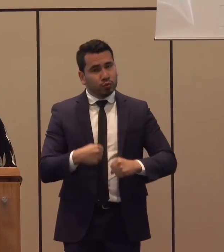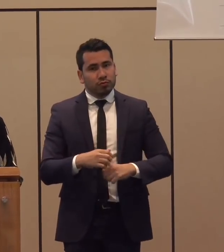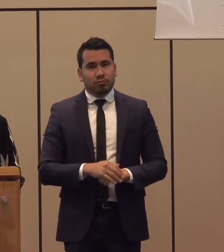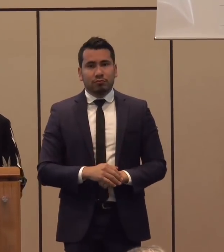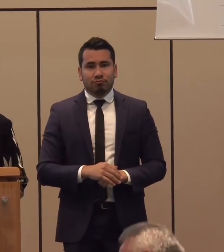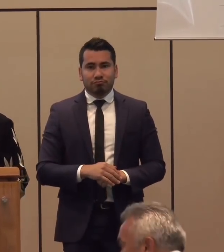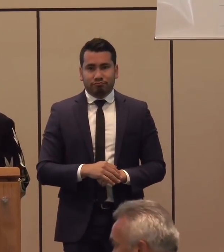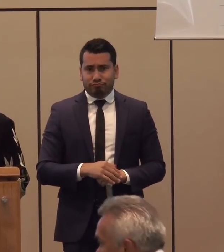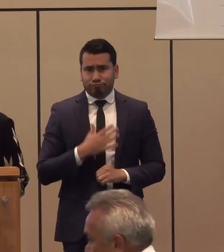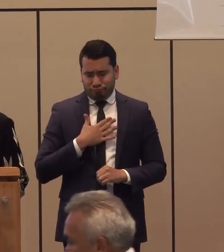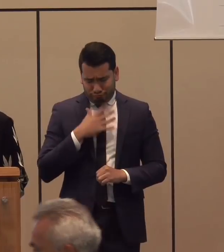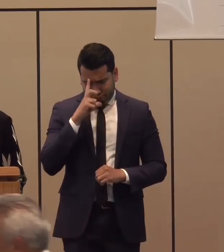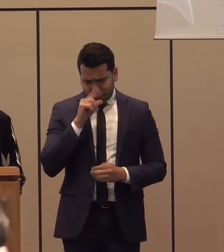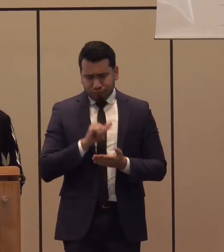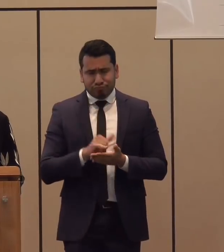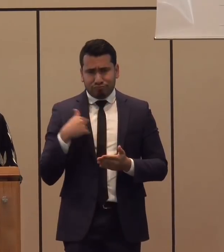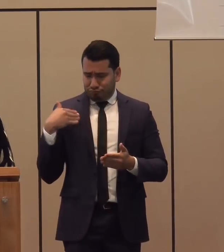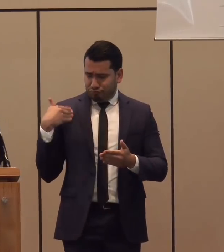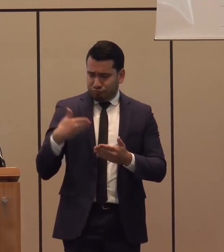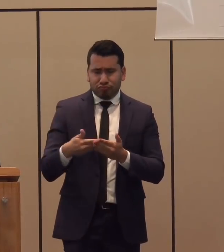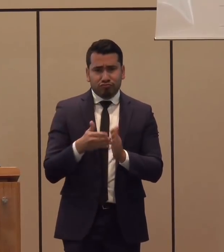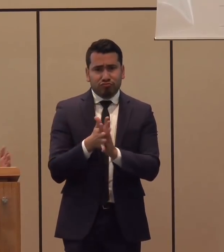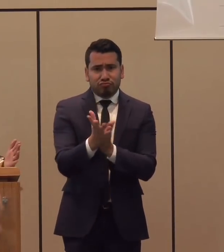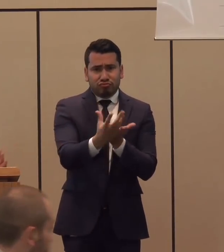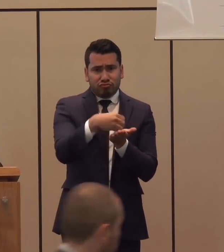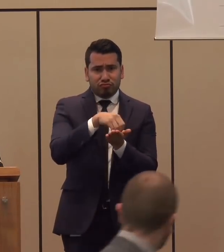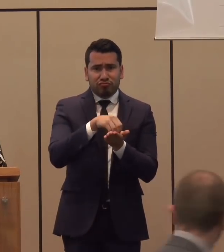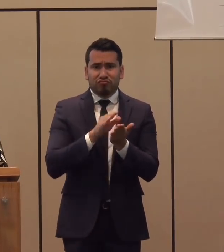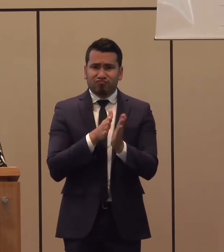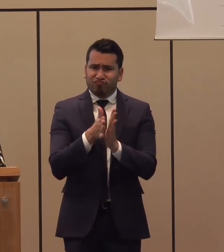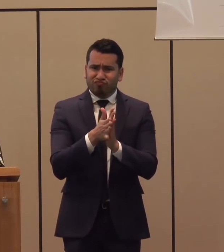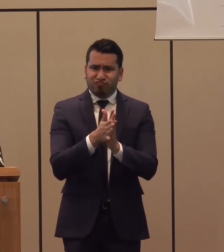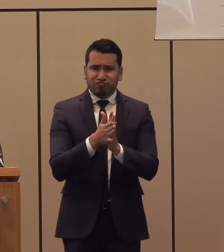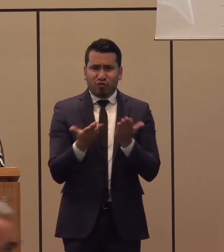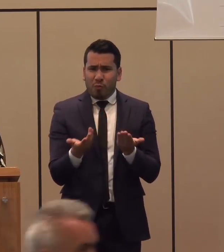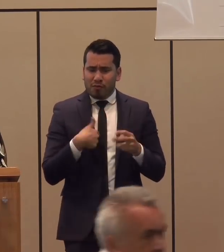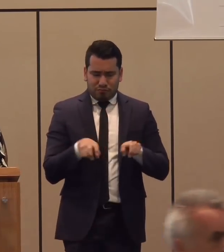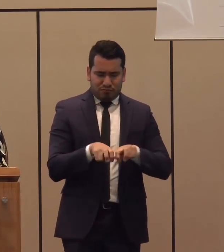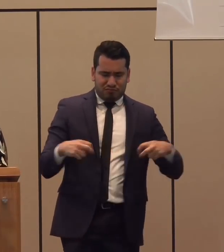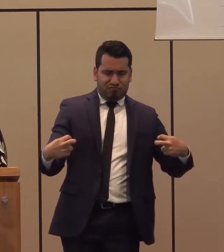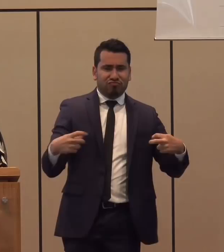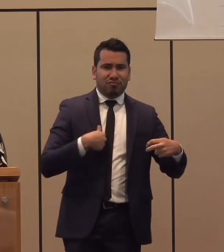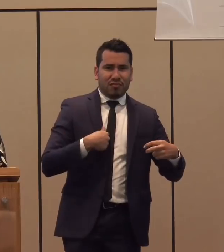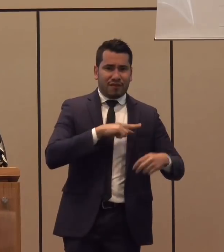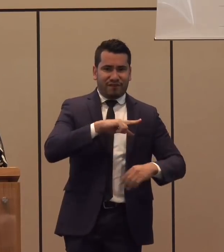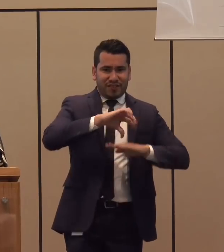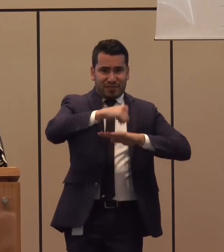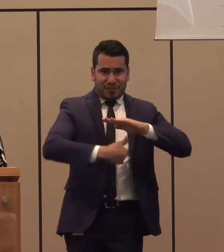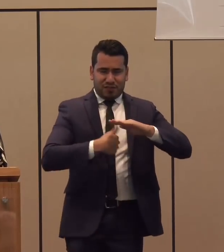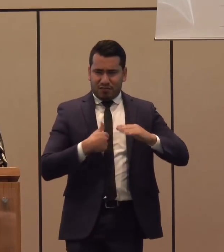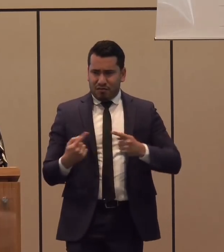cuentas pues la voy a hacer con un conversatorio con los viceministros porque pues queremos cubrir todo lo que se ha hecho este